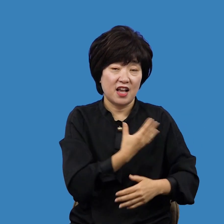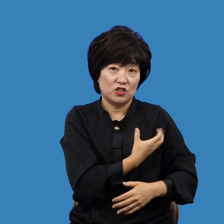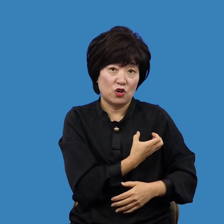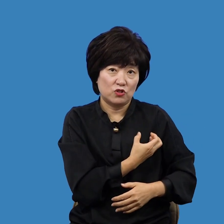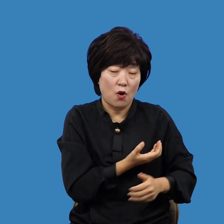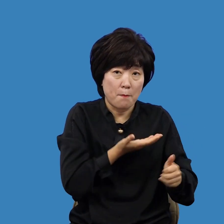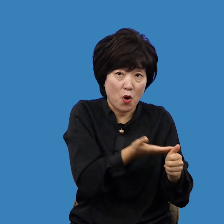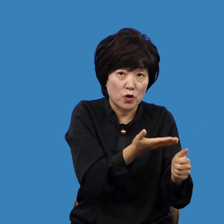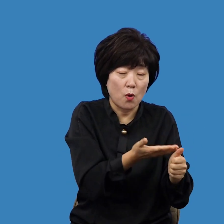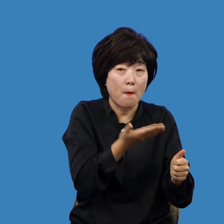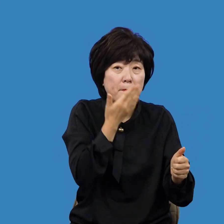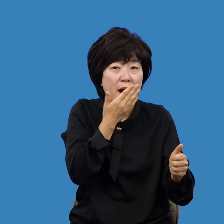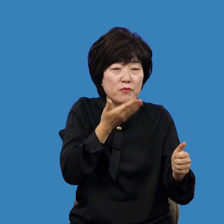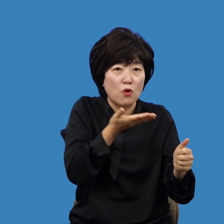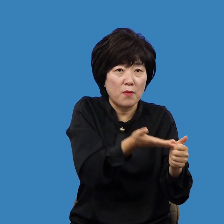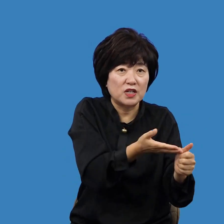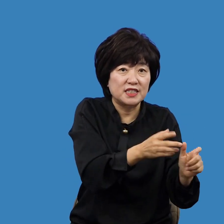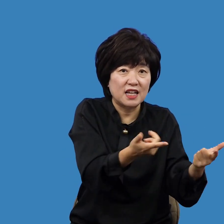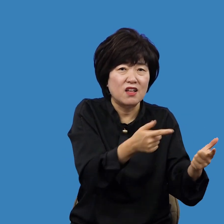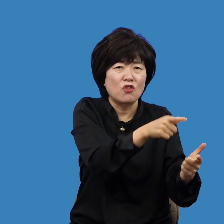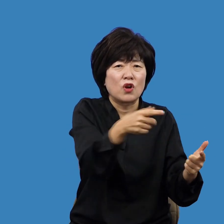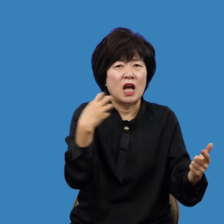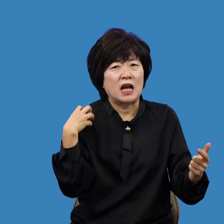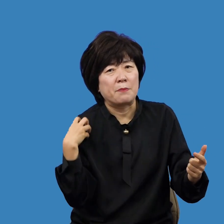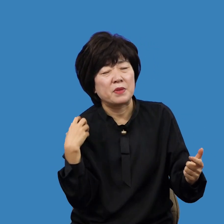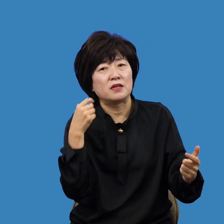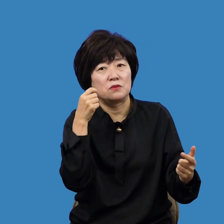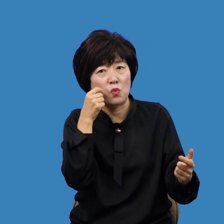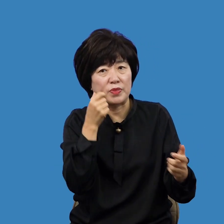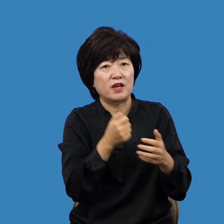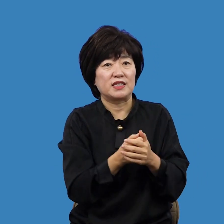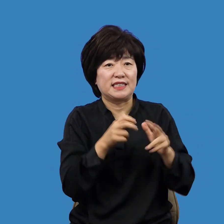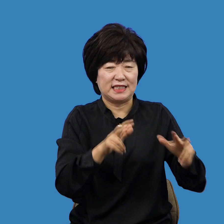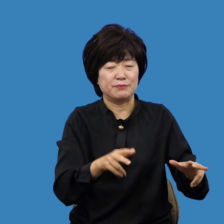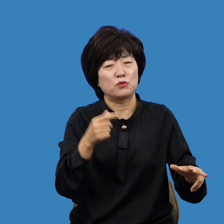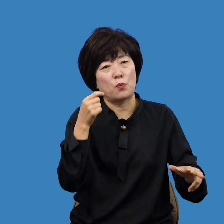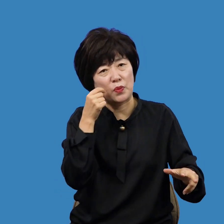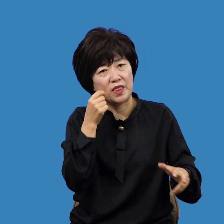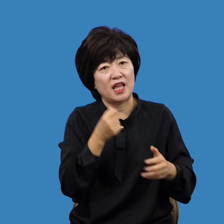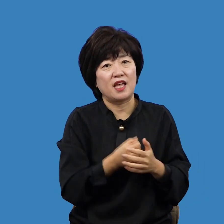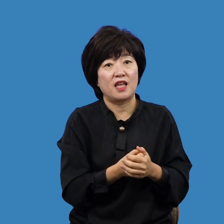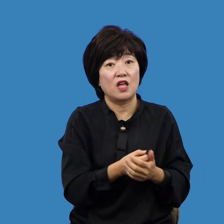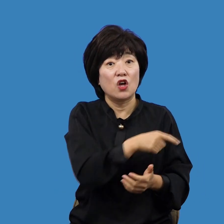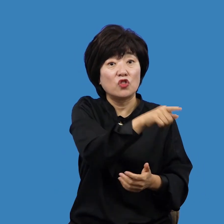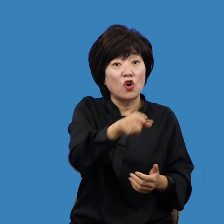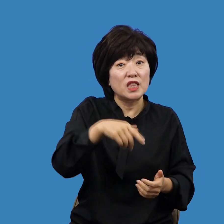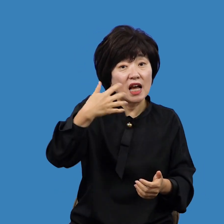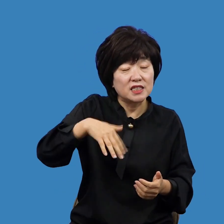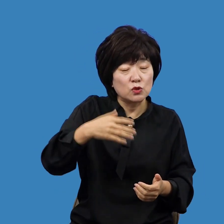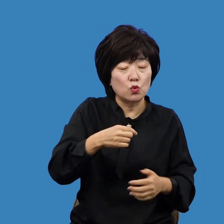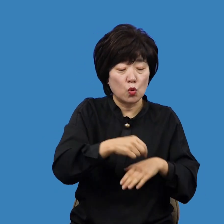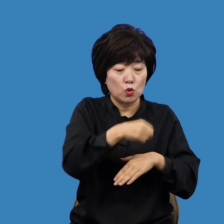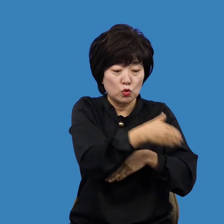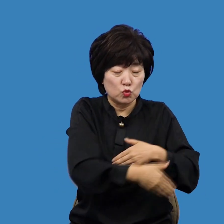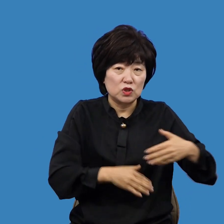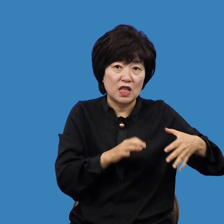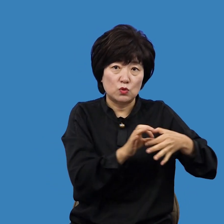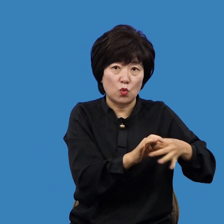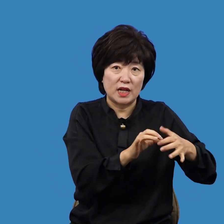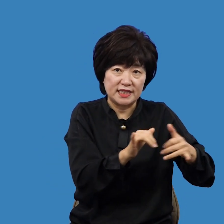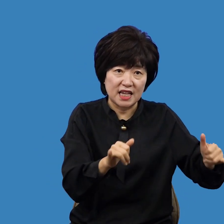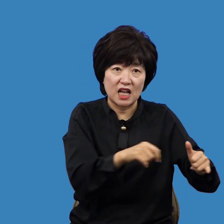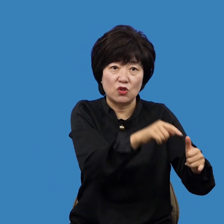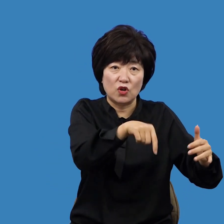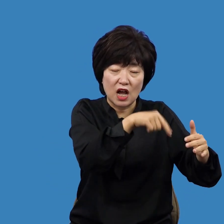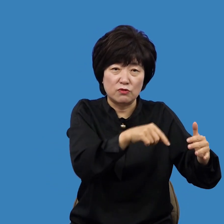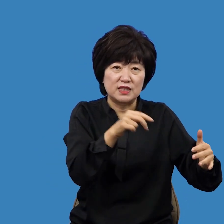먹이고 밥으로 아니하였노니 이는 너희가 감당하지 못하였거니와 지금도 못하리라. 너희는 아직도 육신에 속한 자로다. 너희